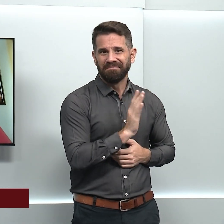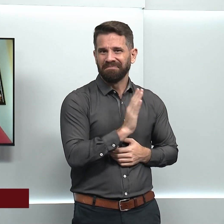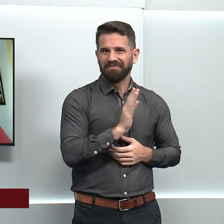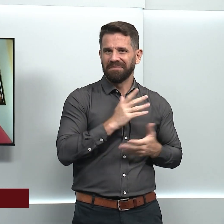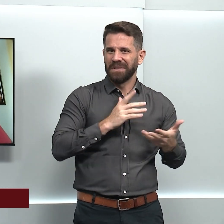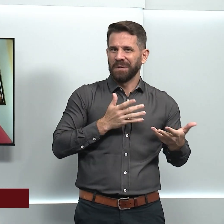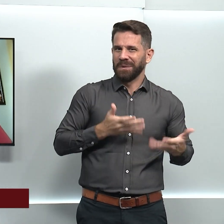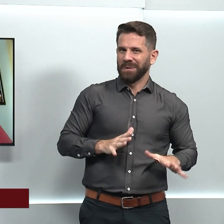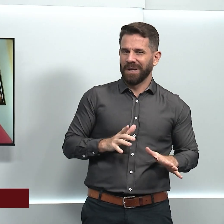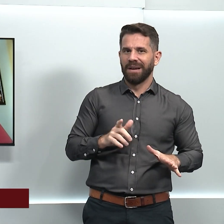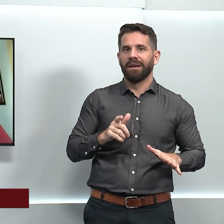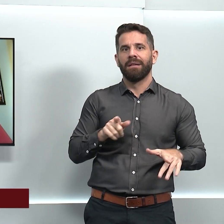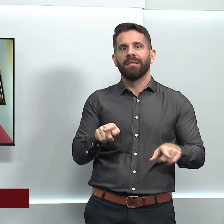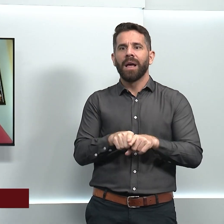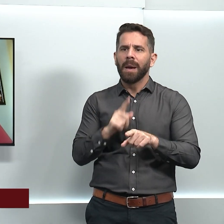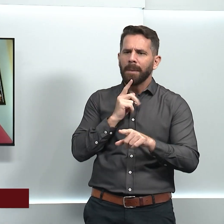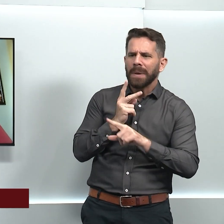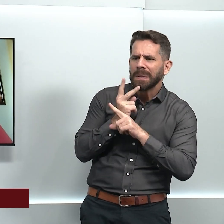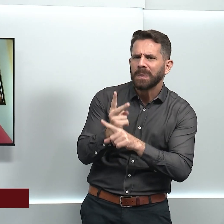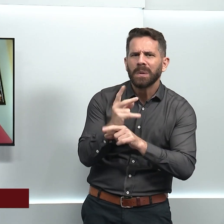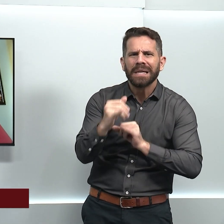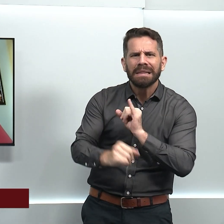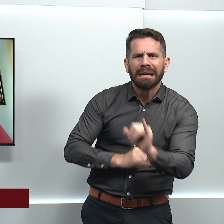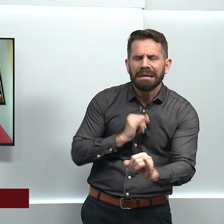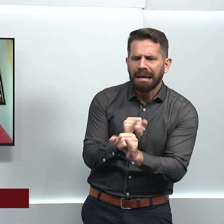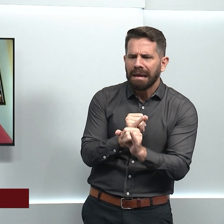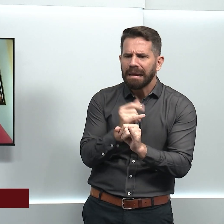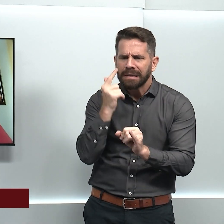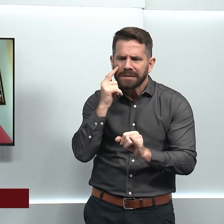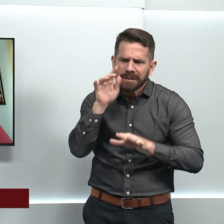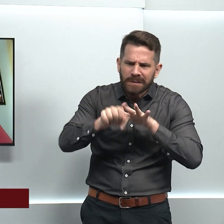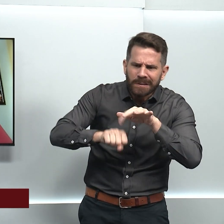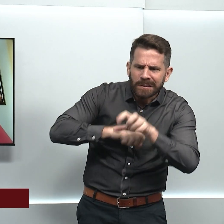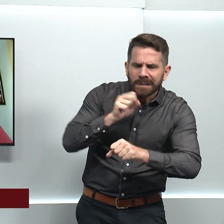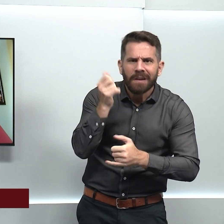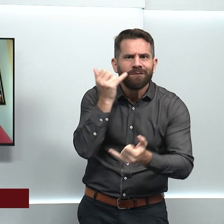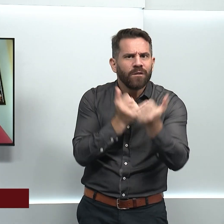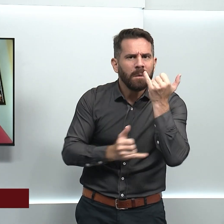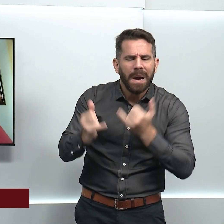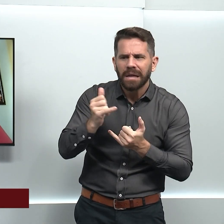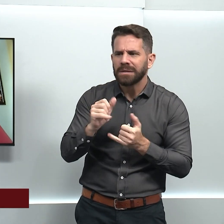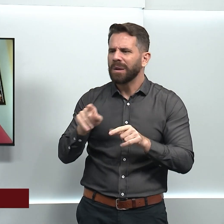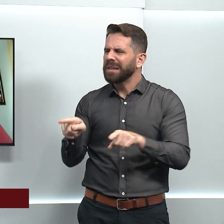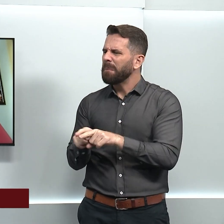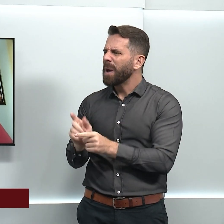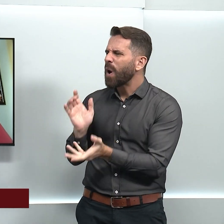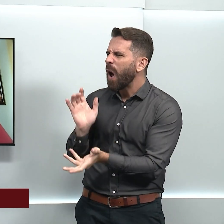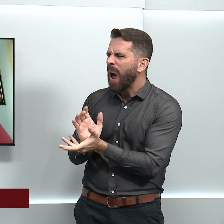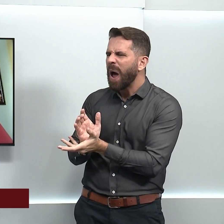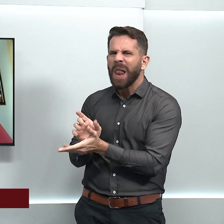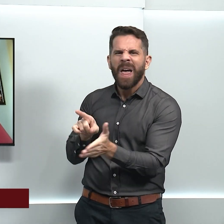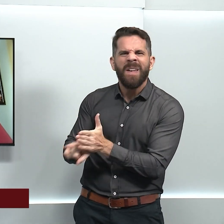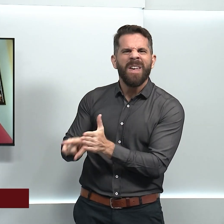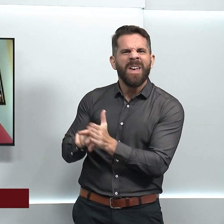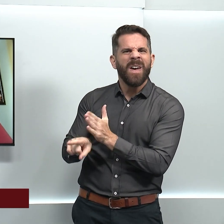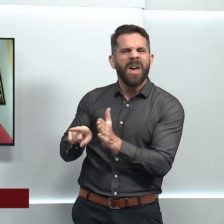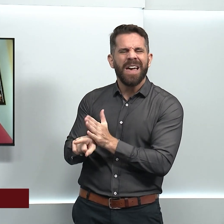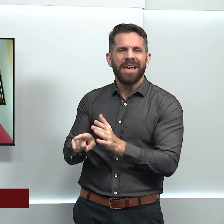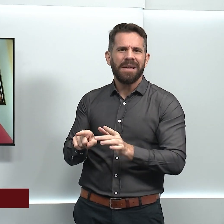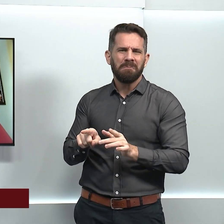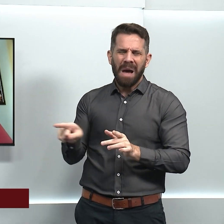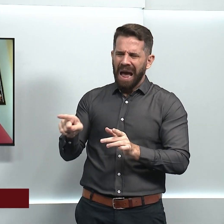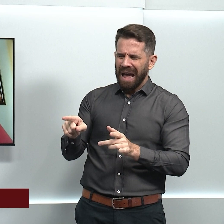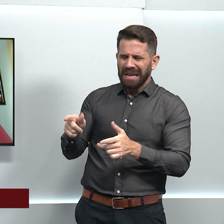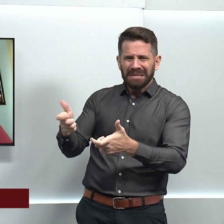informações na internet, com os colegas, e nem sempre a orientação é a mais adequada. Então, é preciso que a